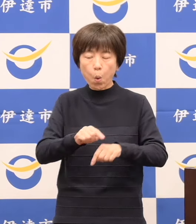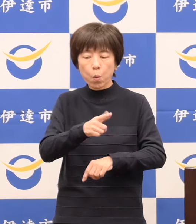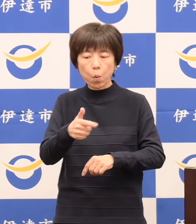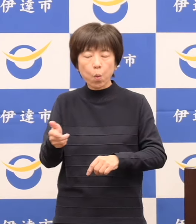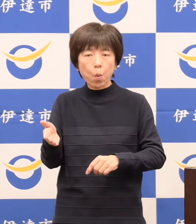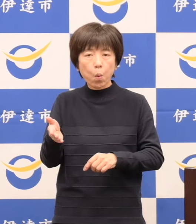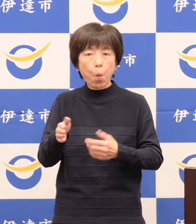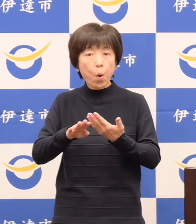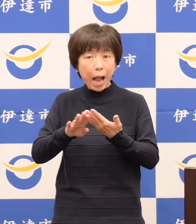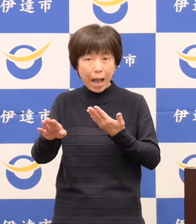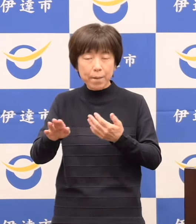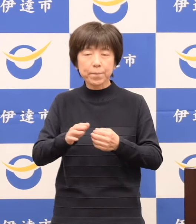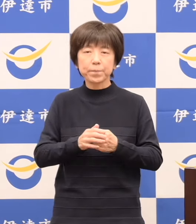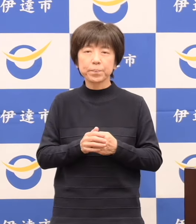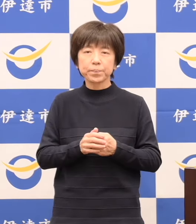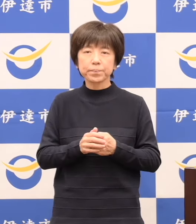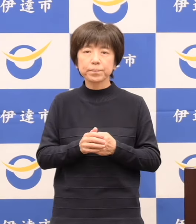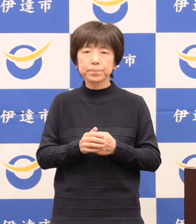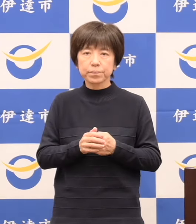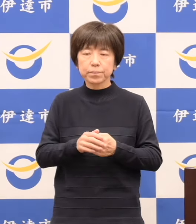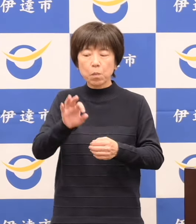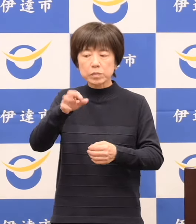して、